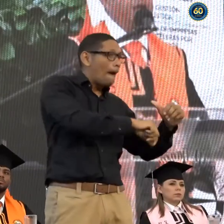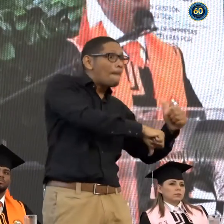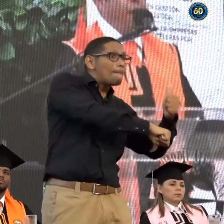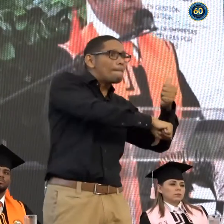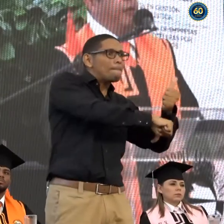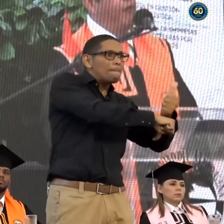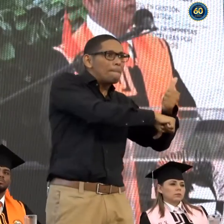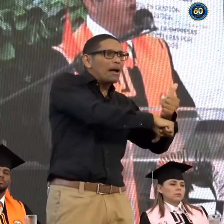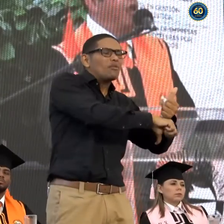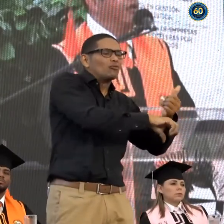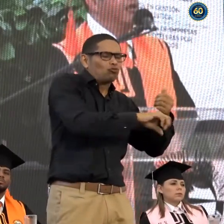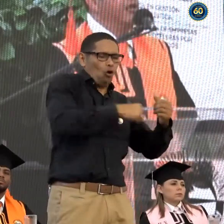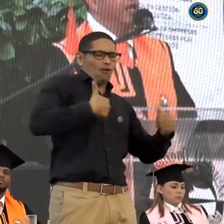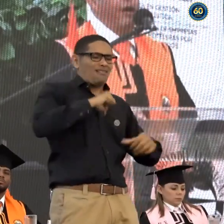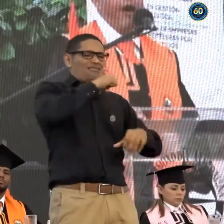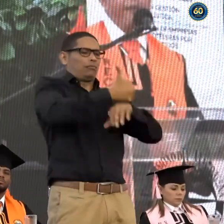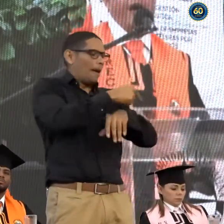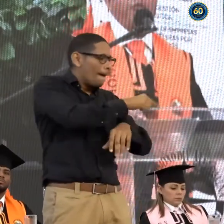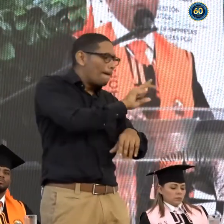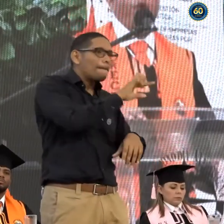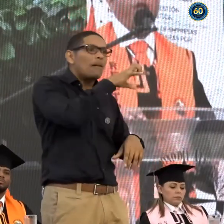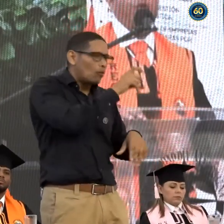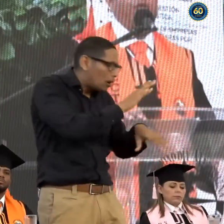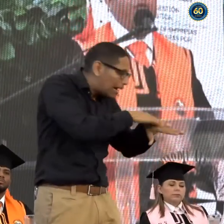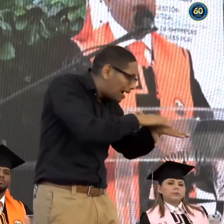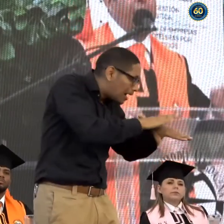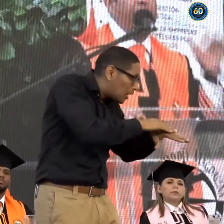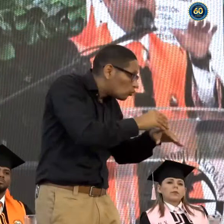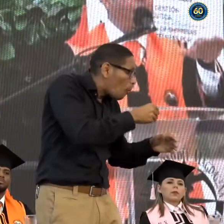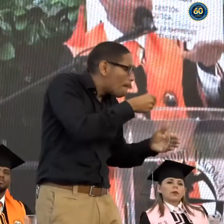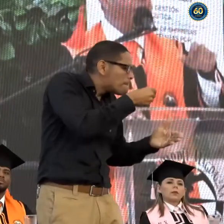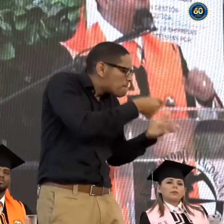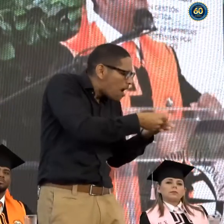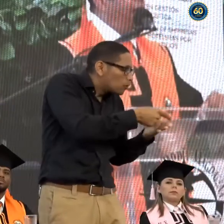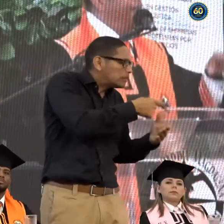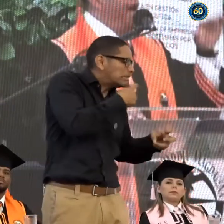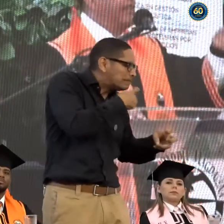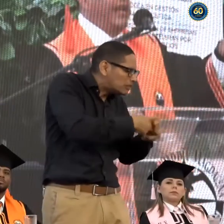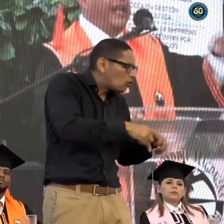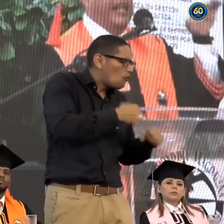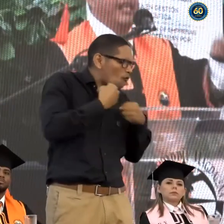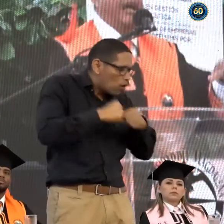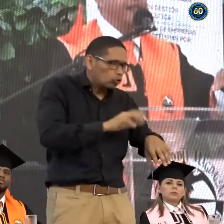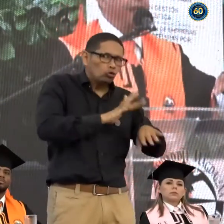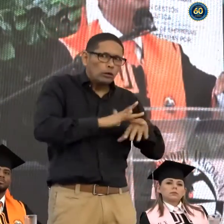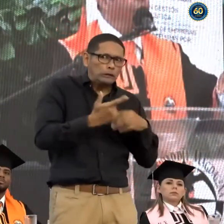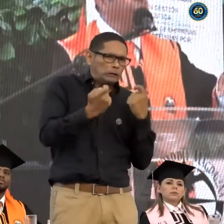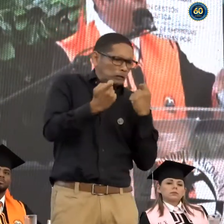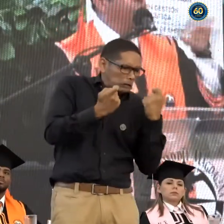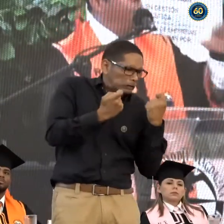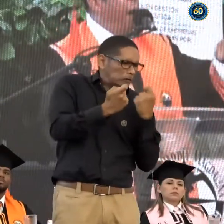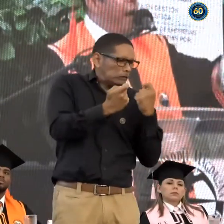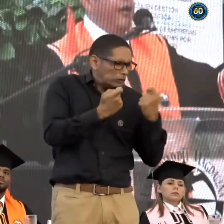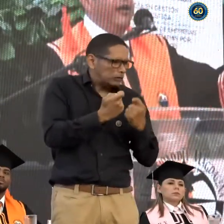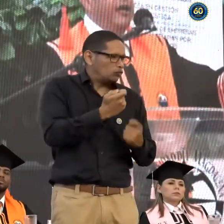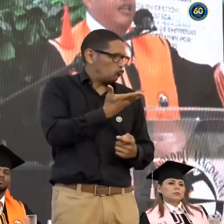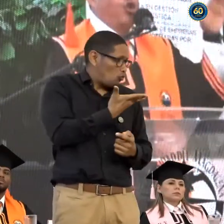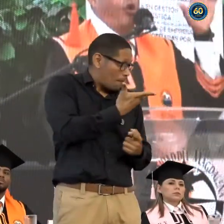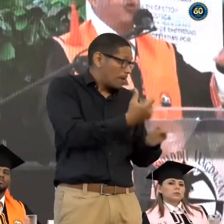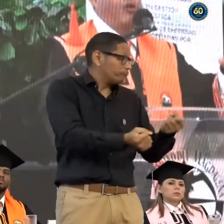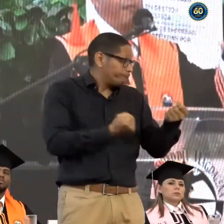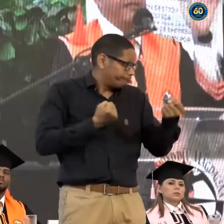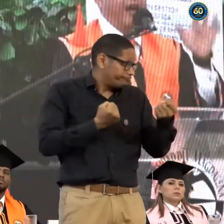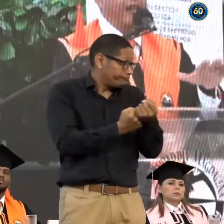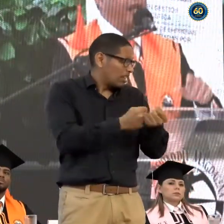ser profesional Y te van a pagar muy poquito y la mayoría de lo que te paguen vas a tener que dedicárselo a tu mamá que hizo lo posible para